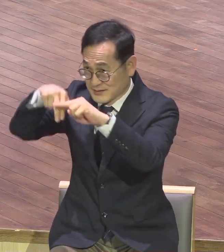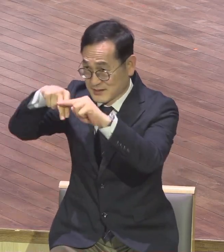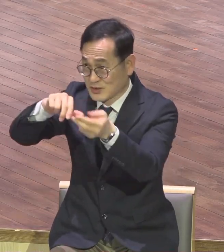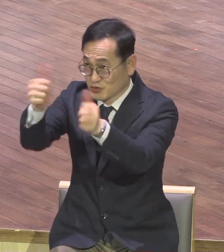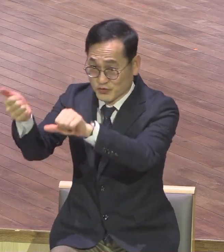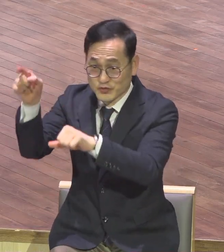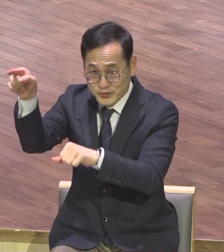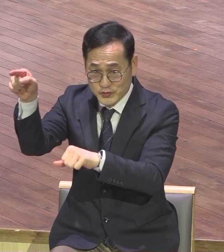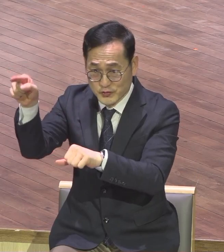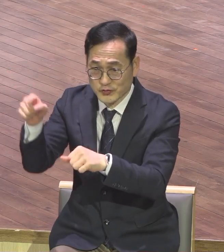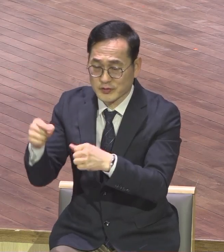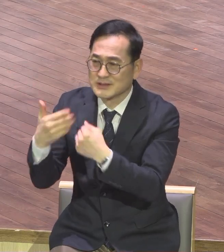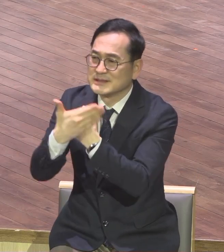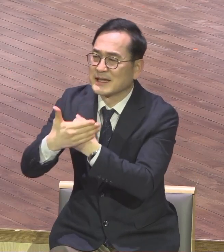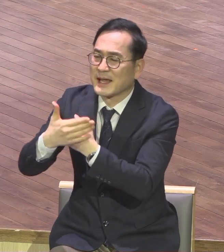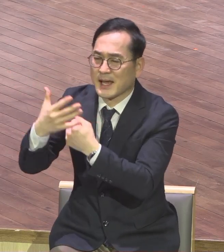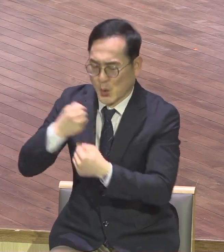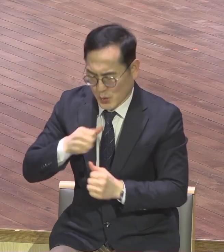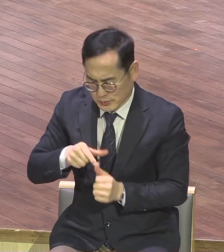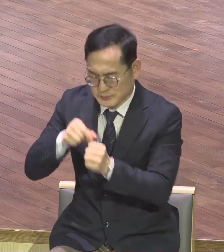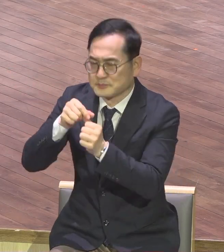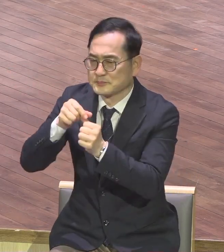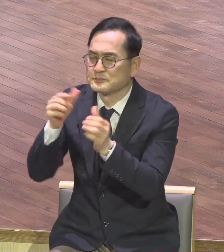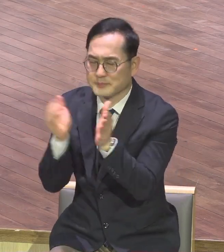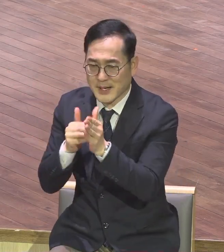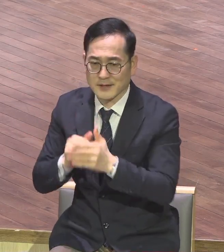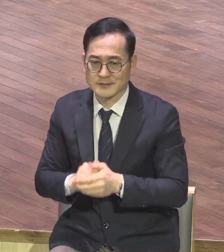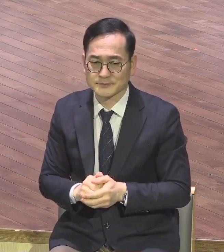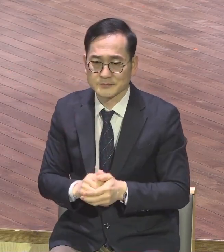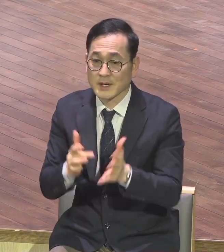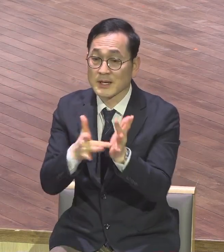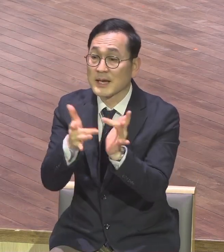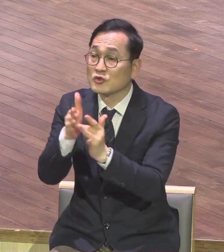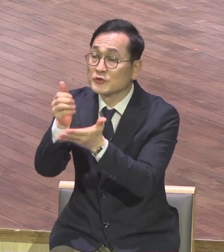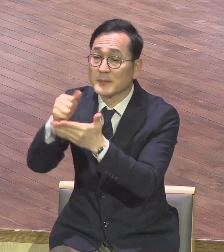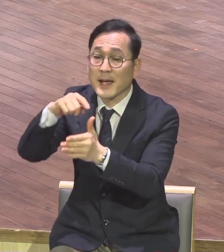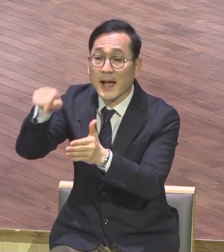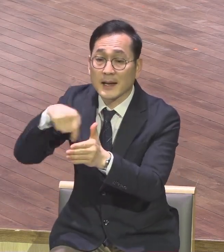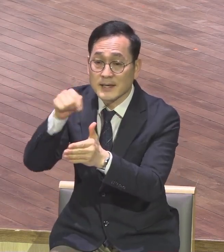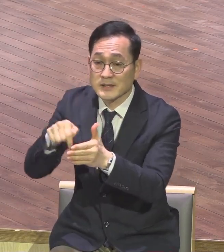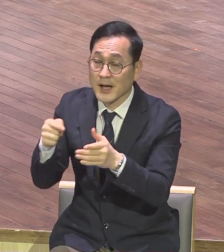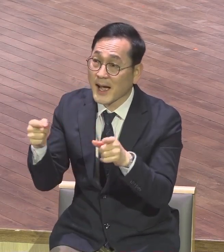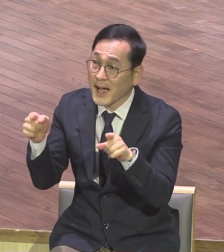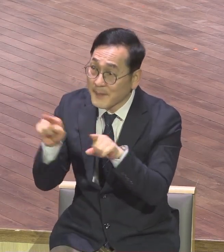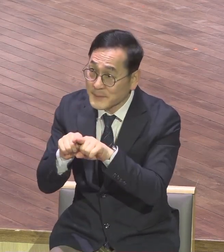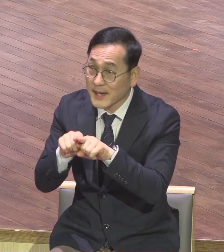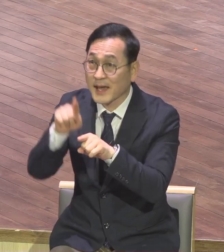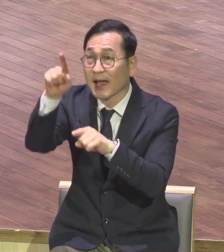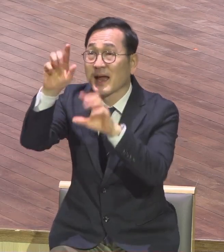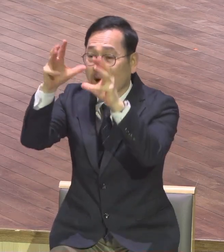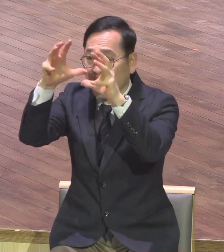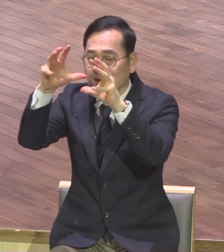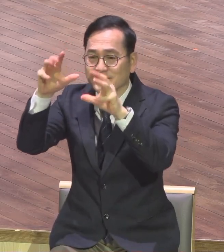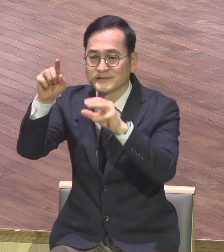은혜로 구원을 받은 것이라. 또한 함께 일으키사 그리스도 예수 안에서 함께 하늘에